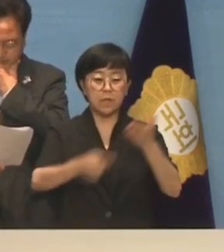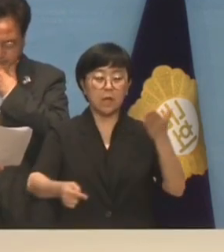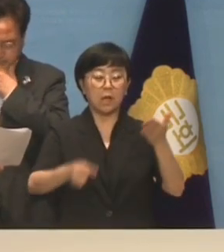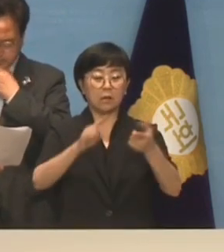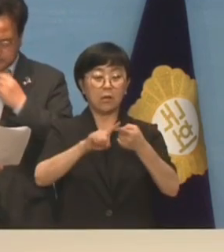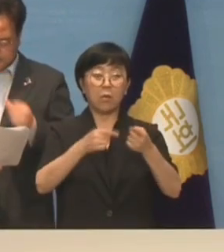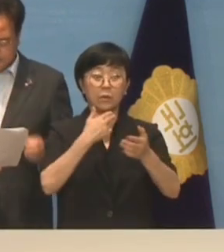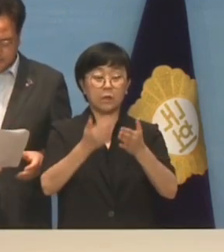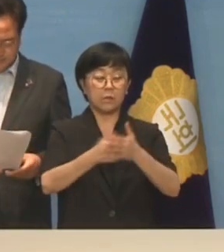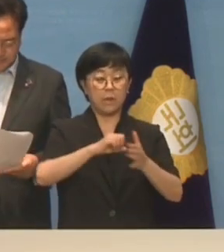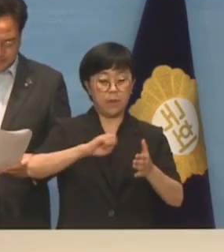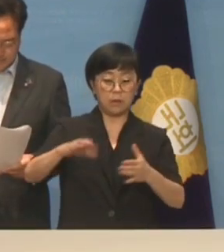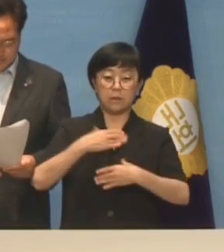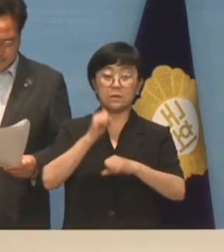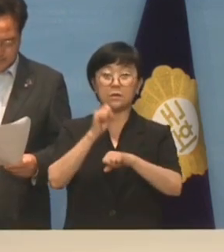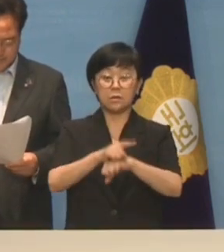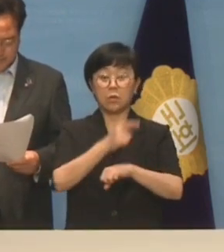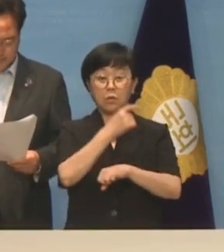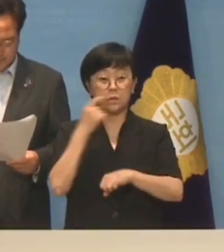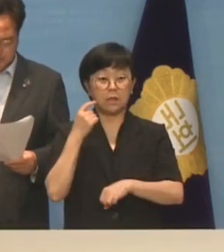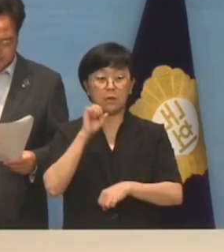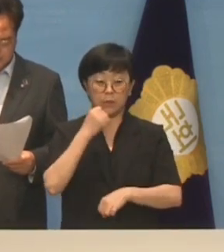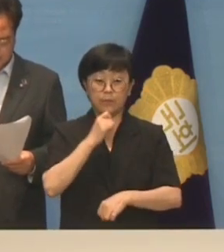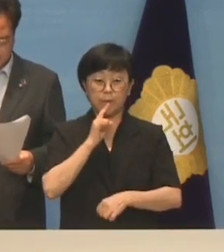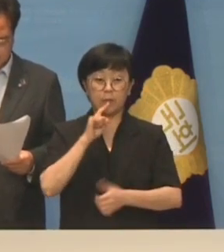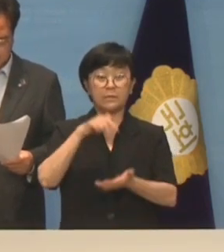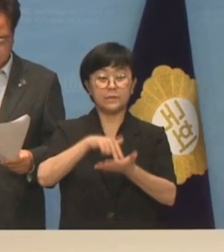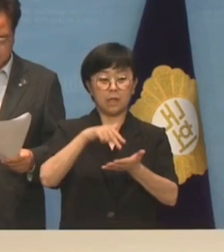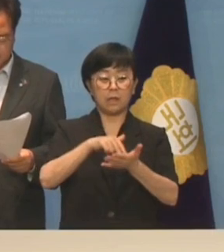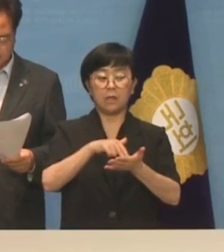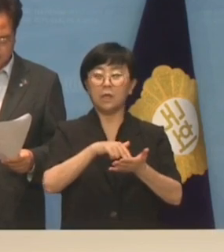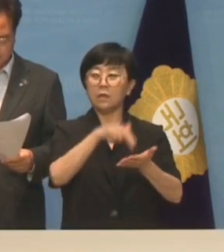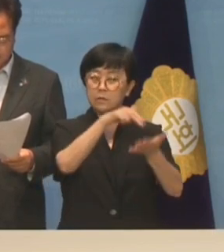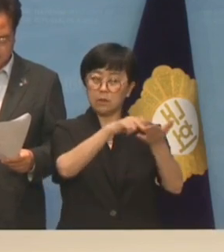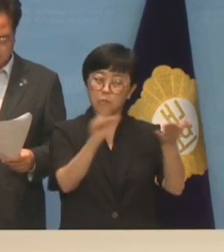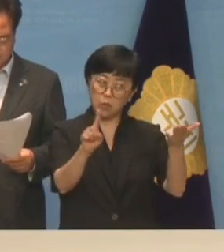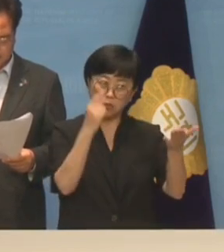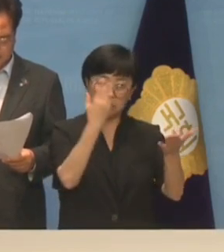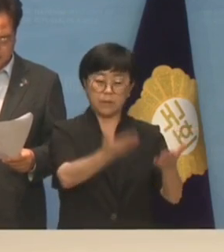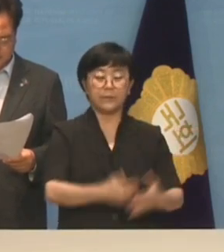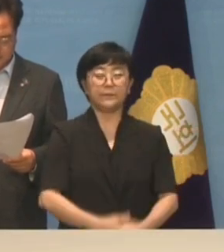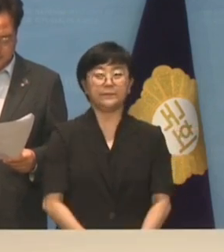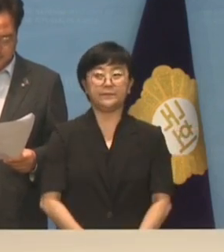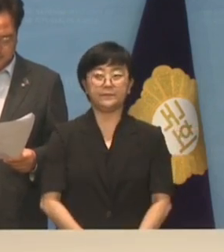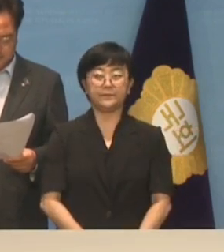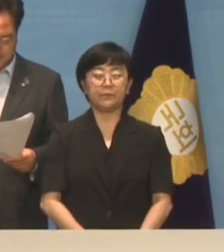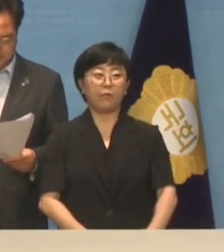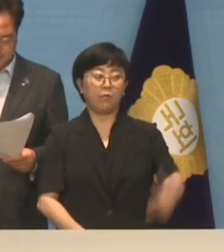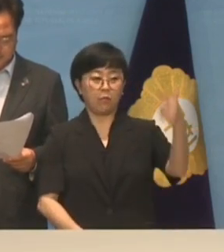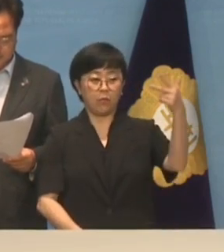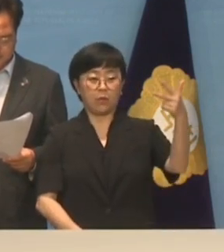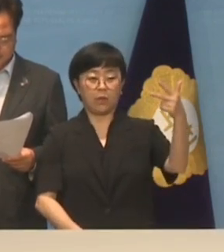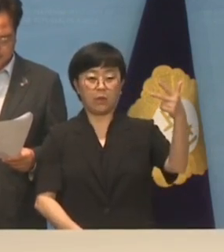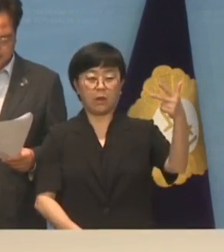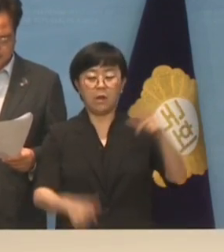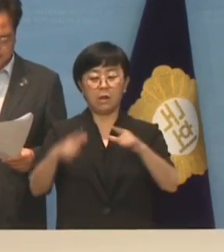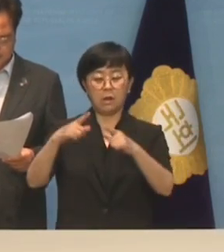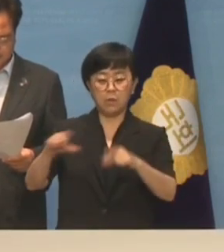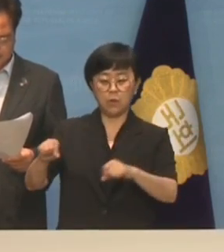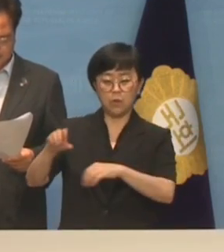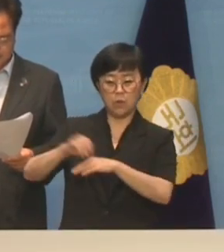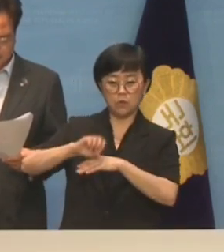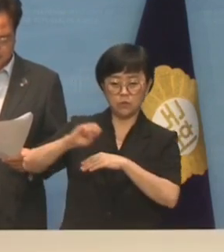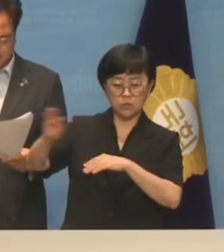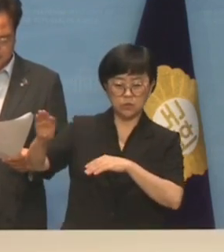없어 방류의 안전성을 보장하기 어렵다고 보는데 이에 대한 입장은 무엇입니까? 일곱 번째, 일본의